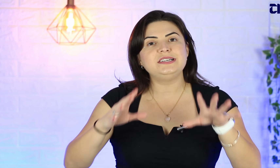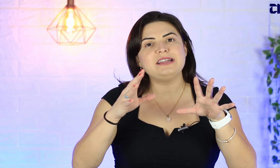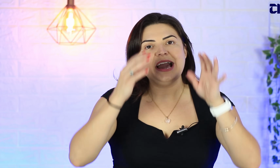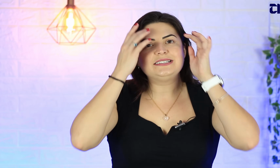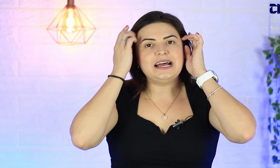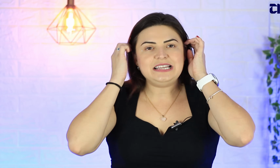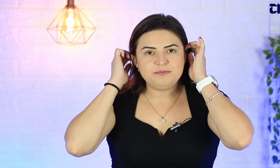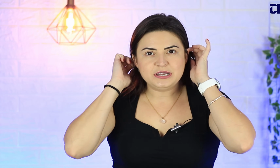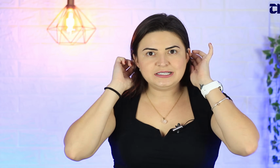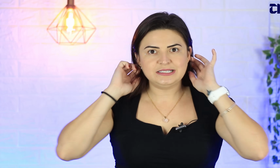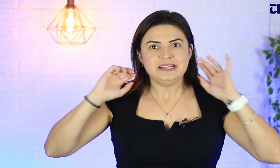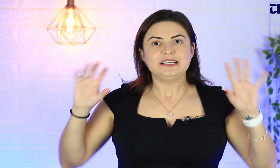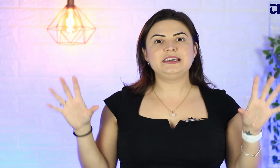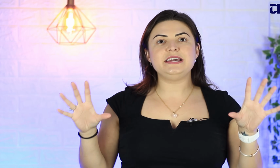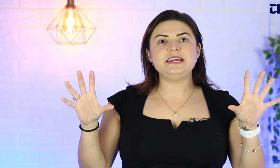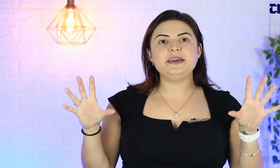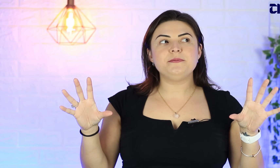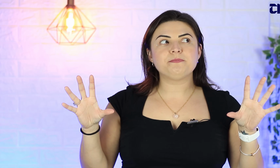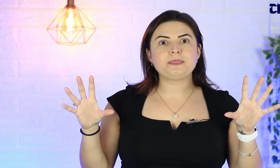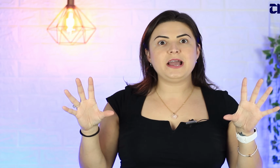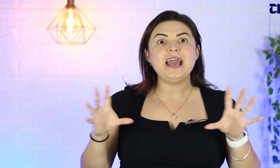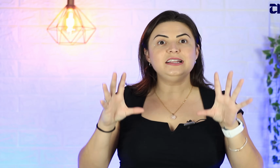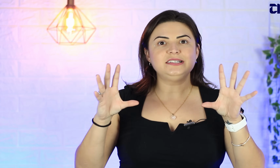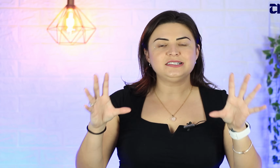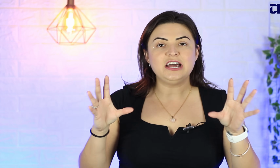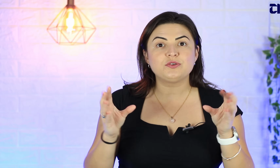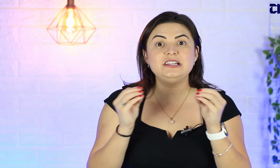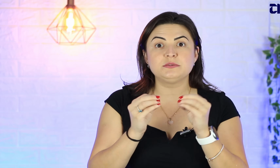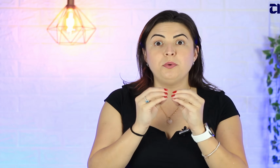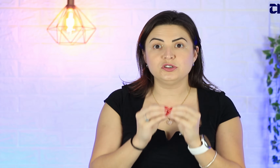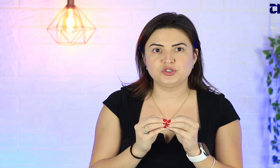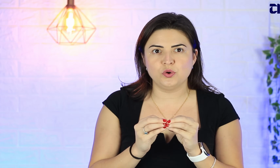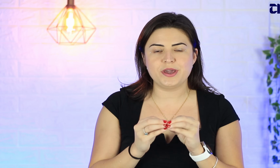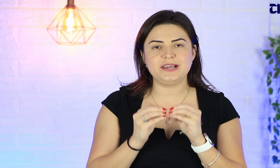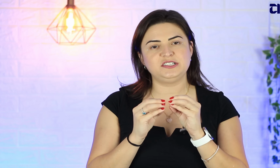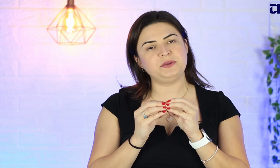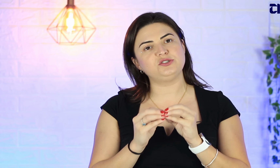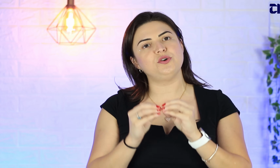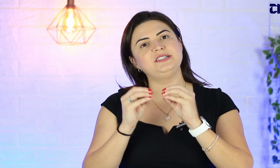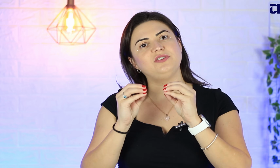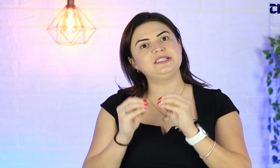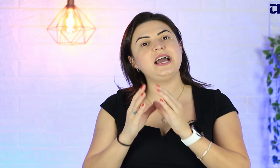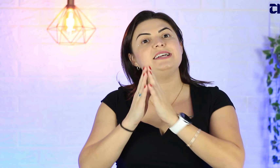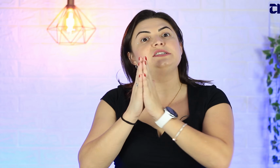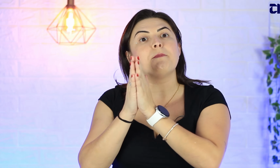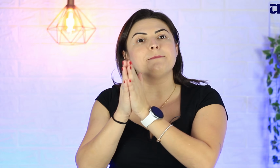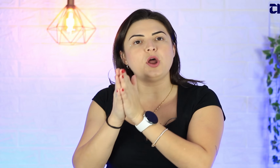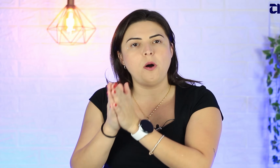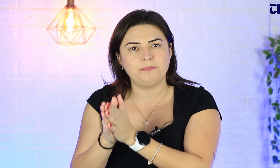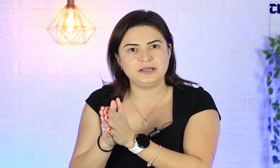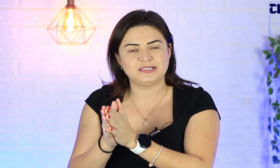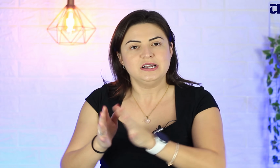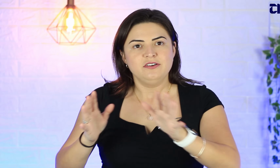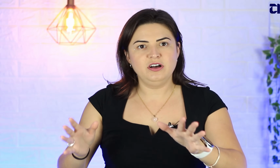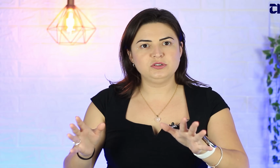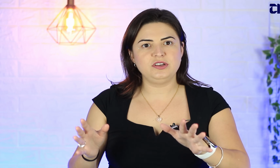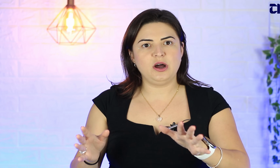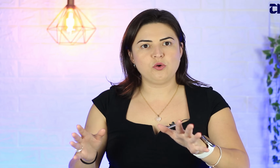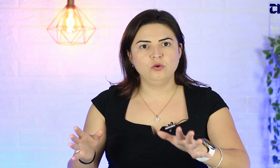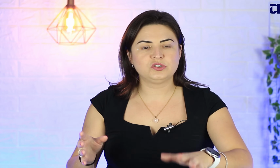sinais da Libras que é necessário que eles possuem expressões faciais próprias. Vamos ver alguns?